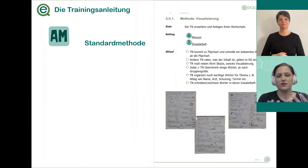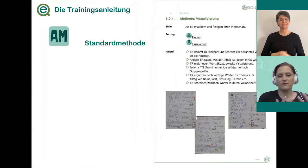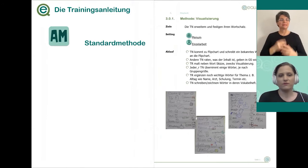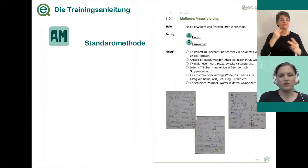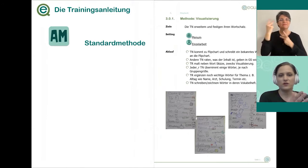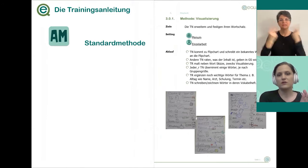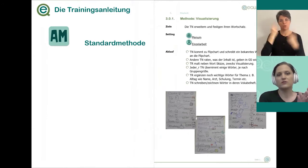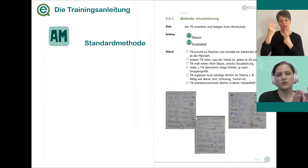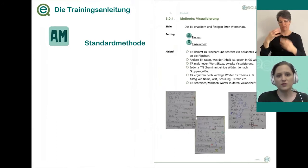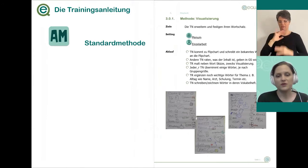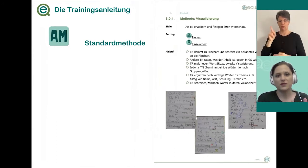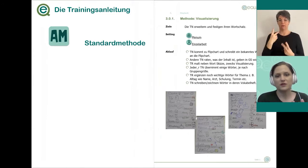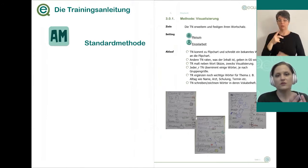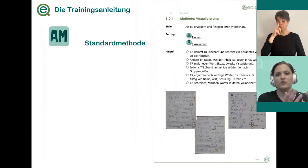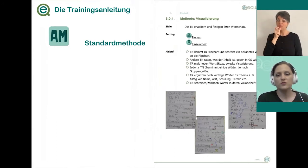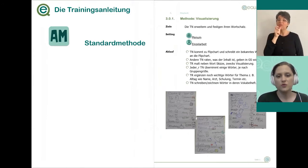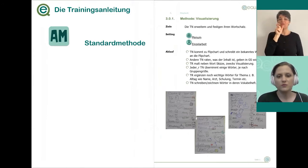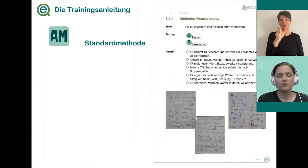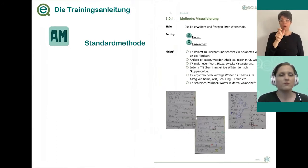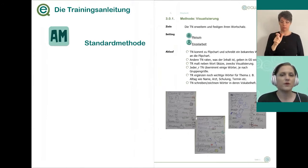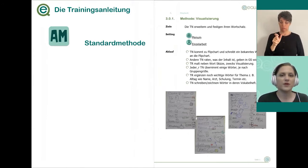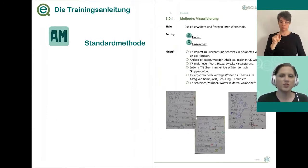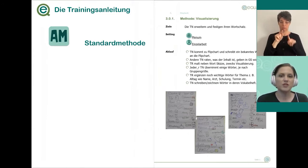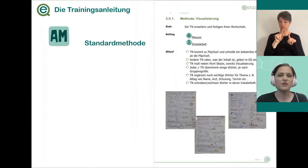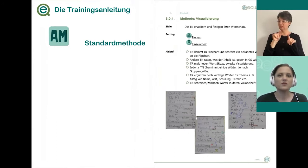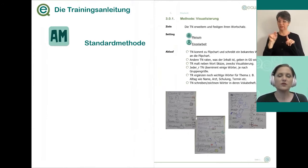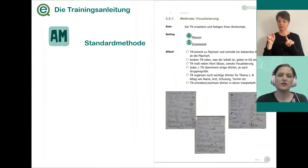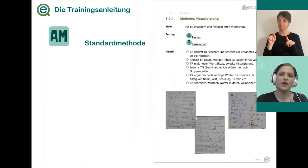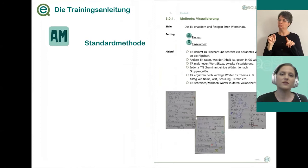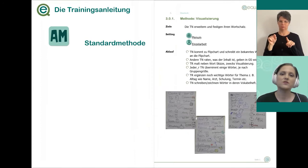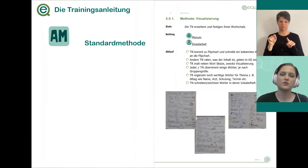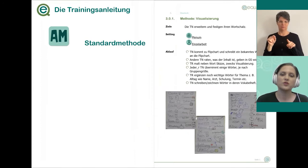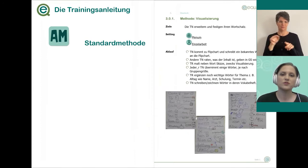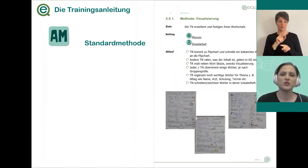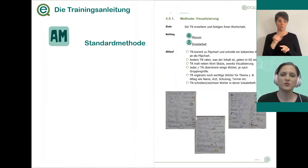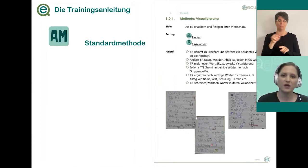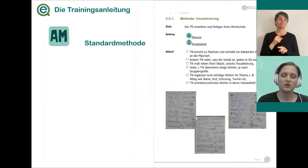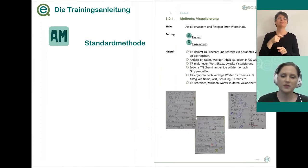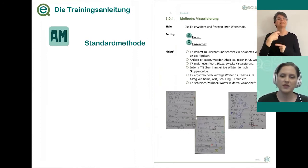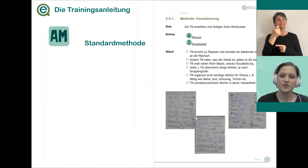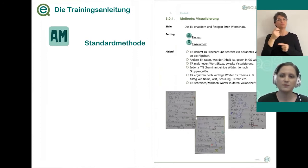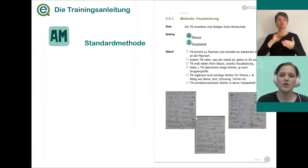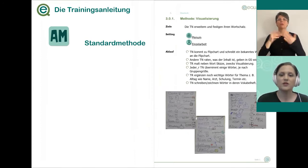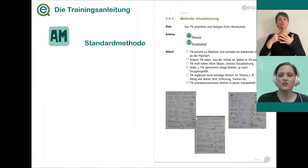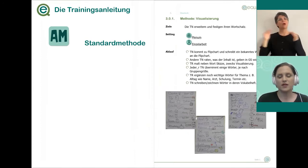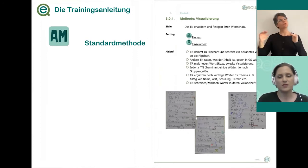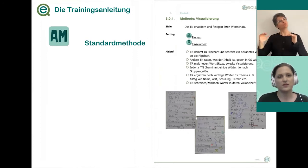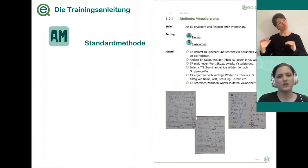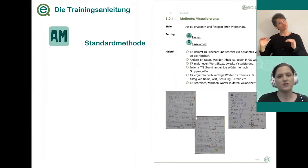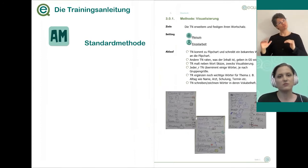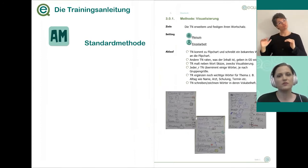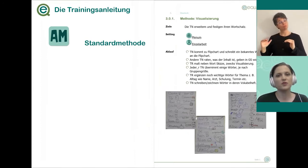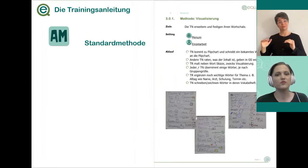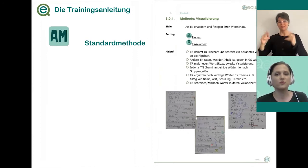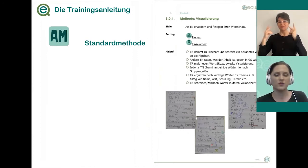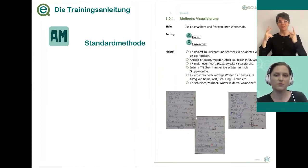nur Wörter und Wortbilder üben bei Menschen, die noch keine so hohe Schriftsprachkompetenz haben, sondern ganz wichtig